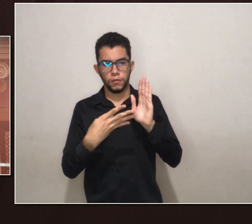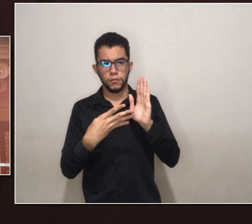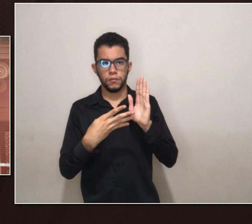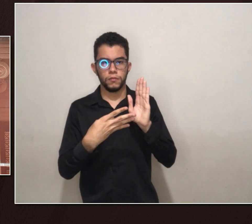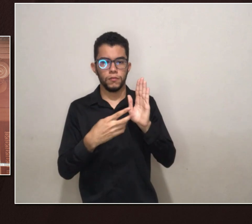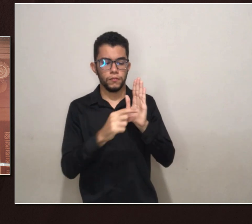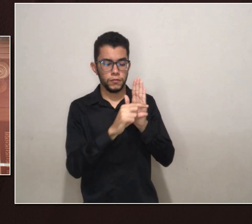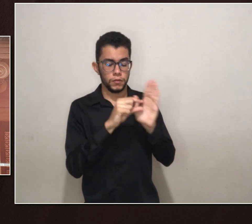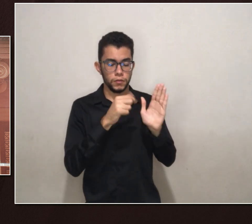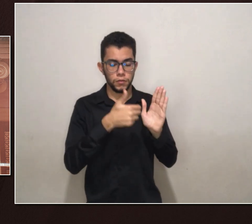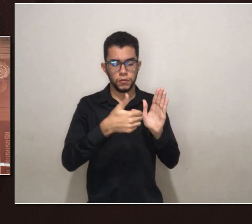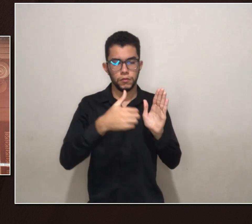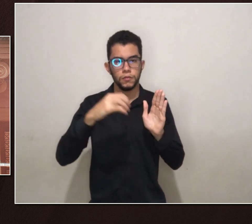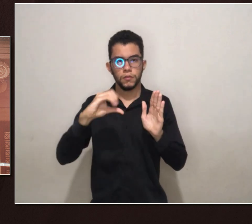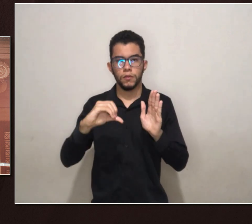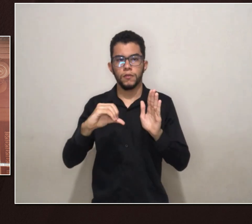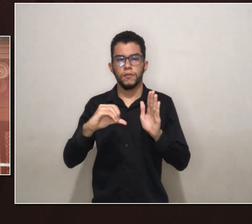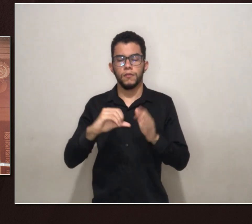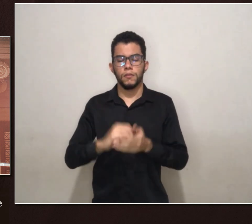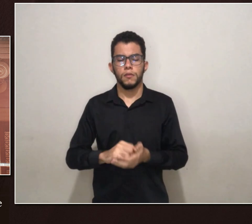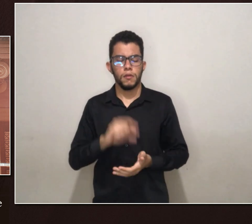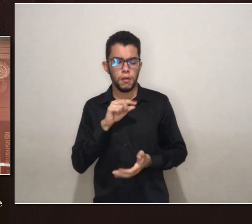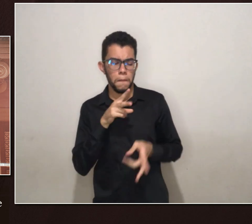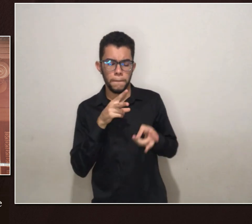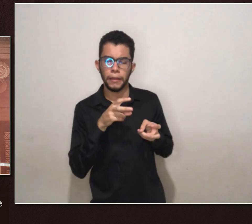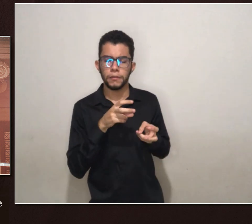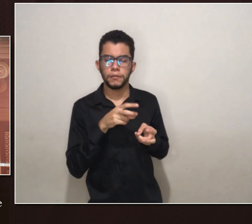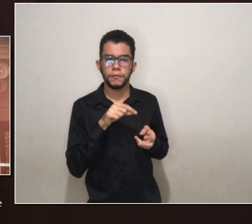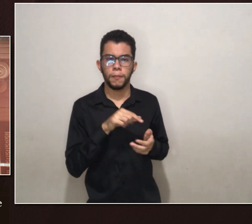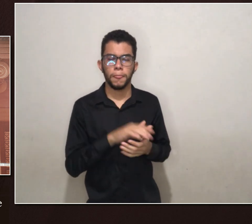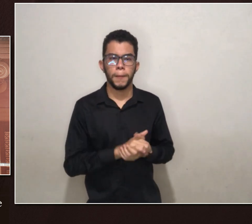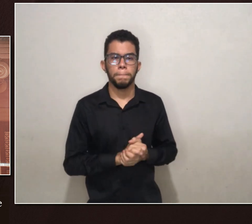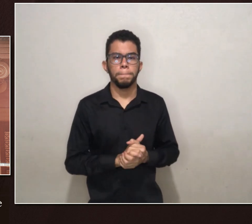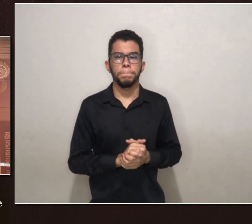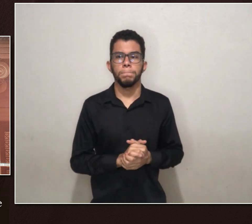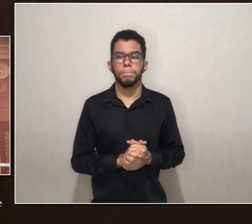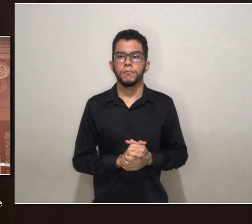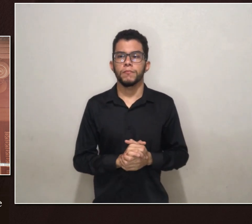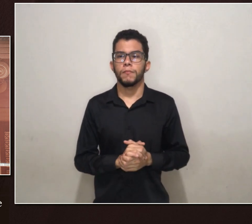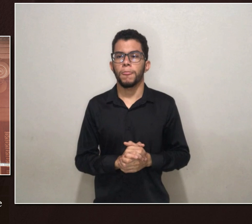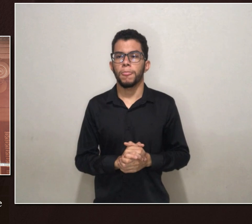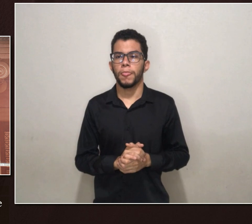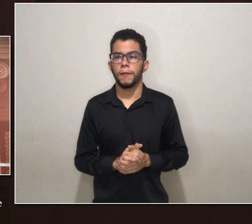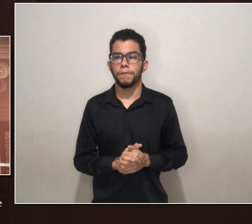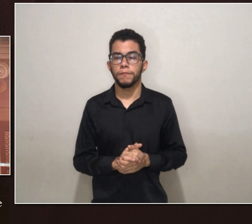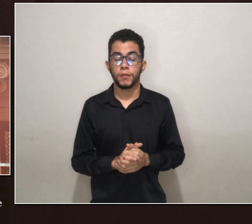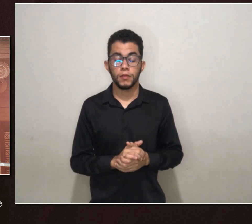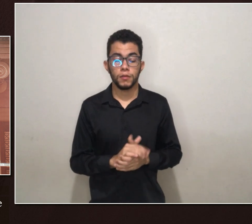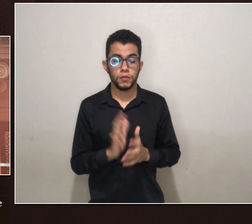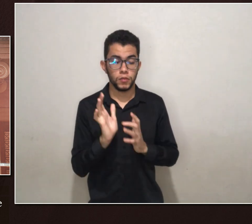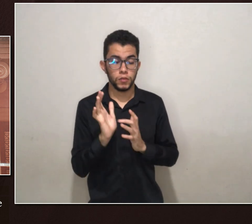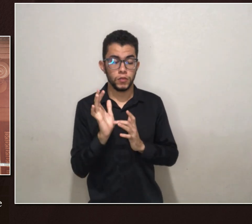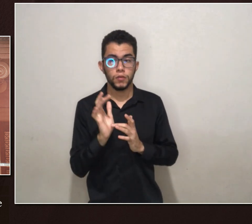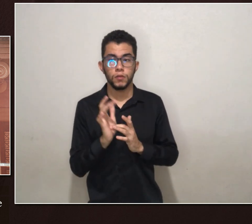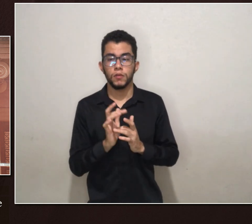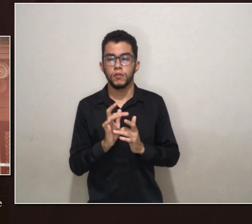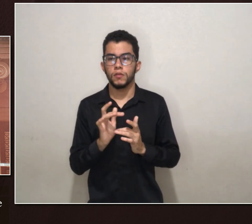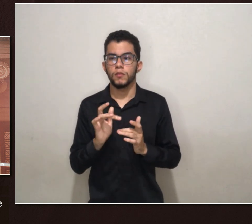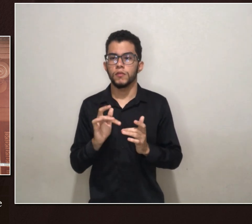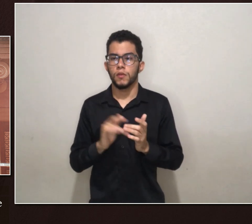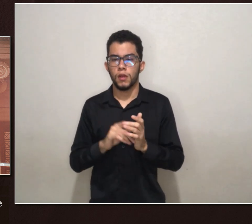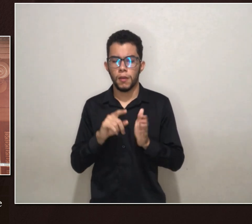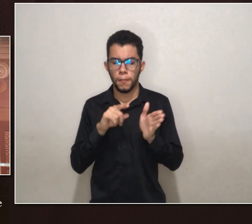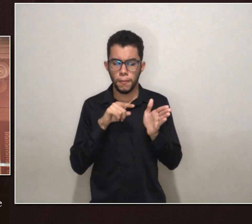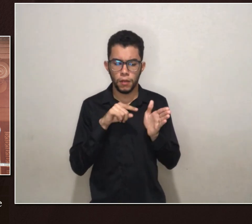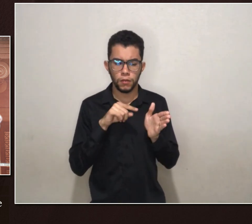19. Muito interessante esse versículo. E eles responderam, ele lhes perguntou quais? E explicaram o que aconteceu a